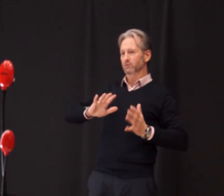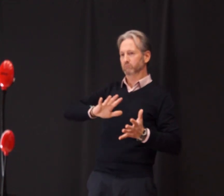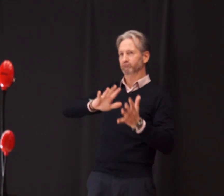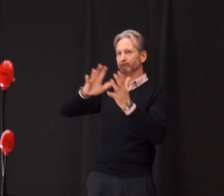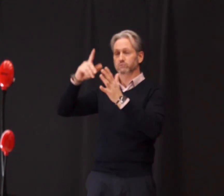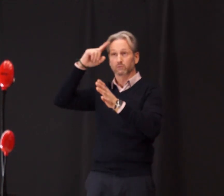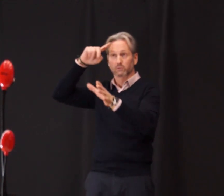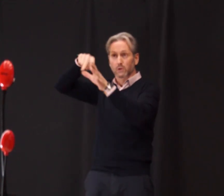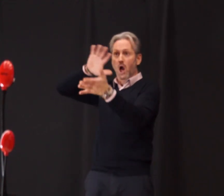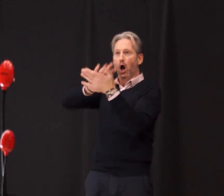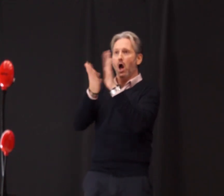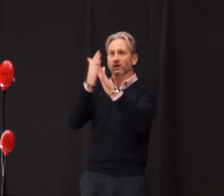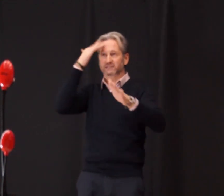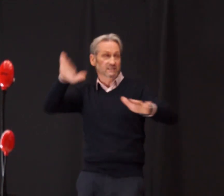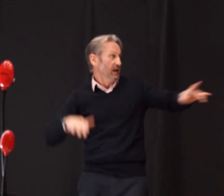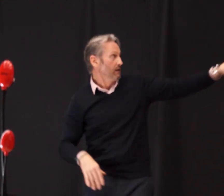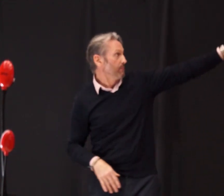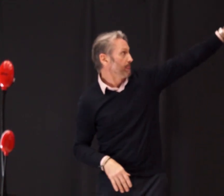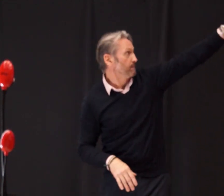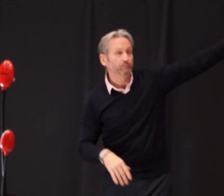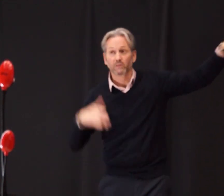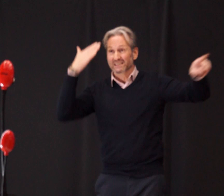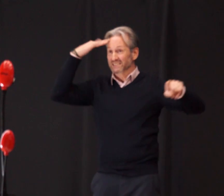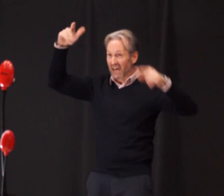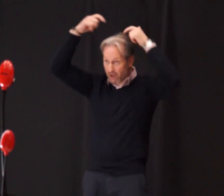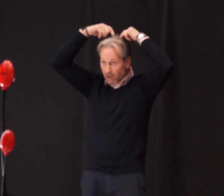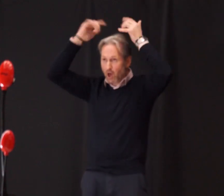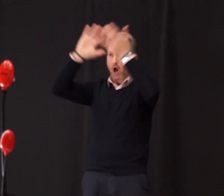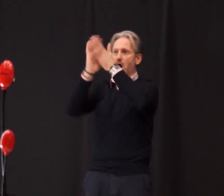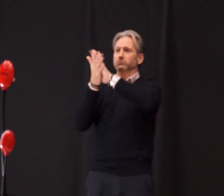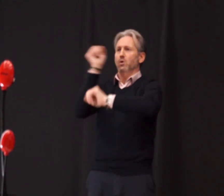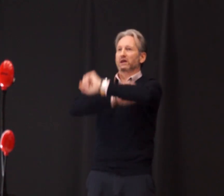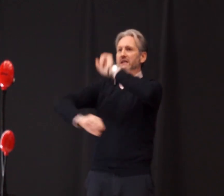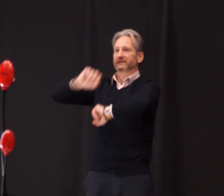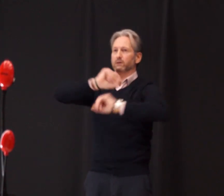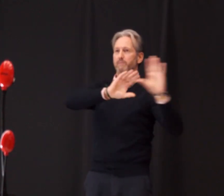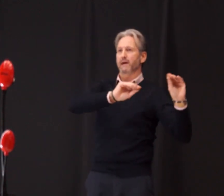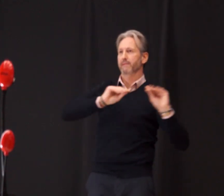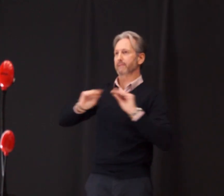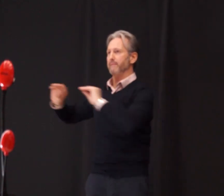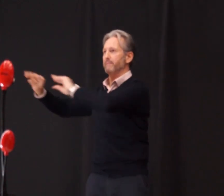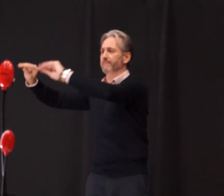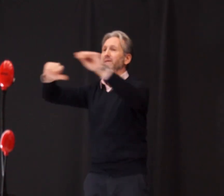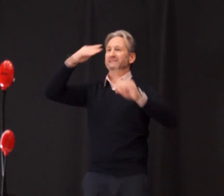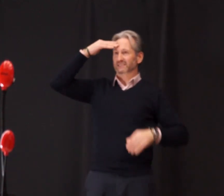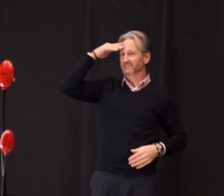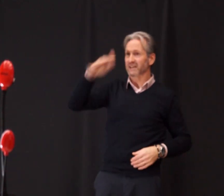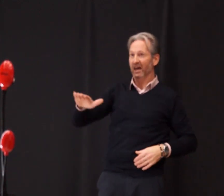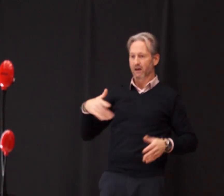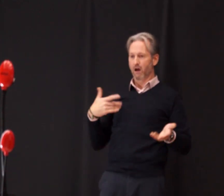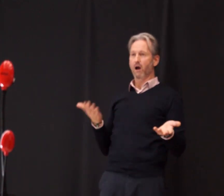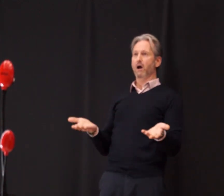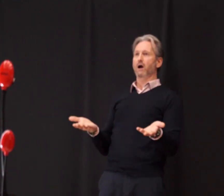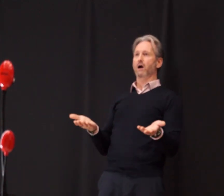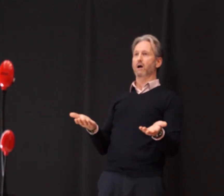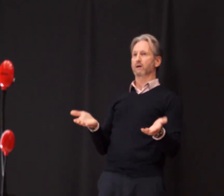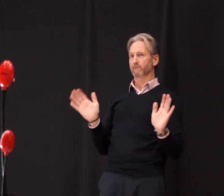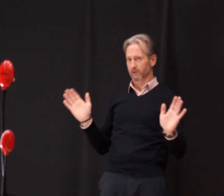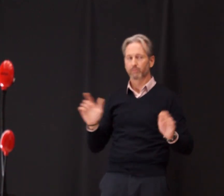et ça c'est à partir du collège qu'on voit les choses, d'organiser la pensée de l'enfant, de la pensée linguistique de l'enfant.